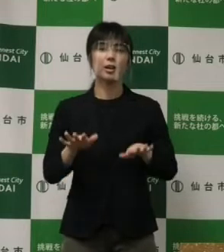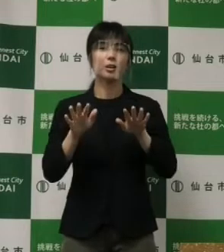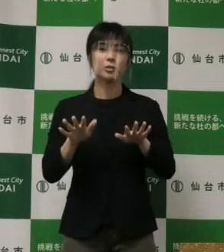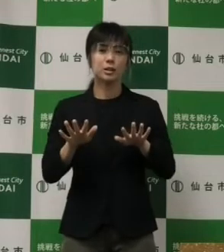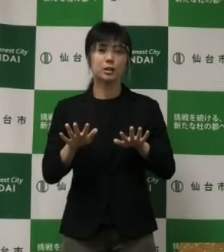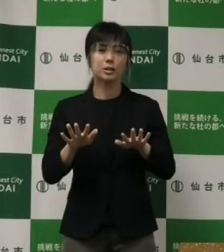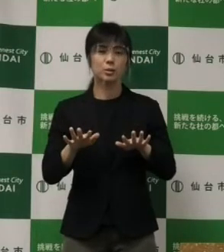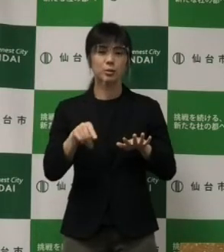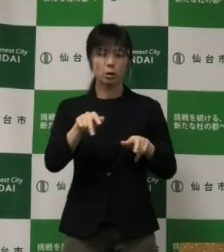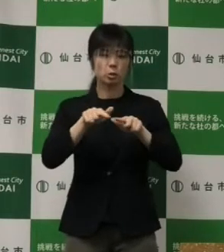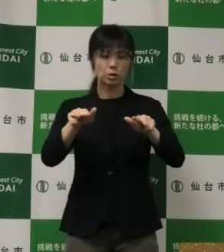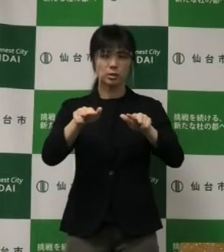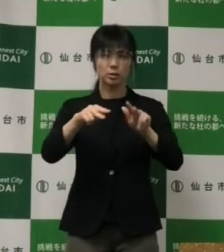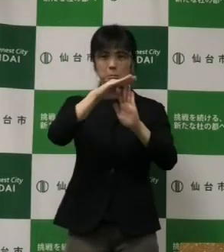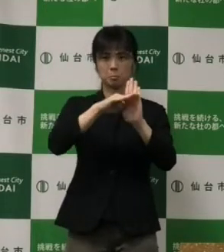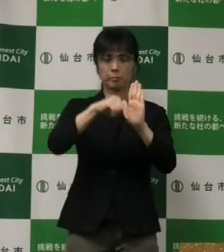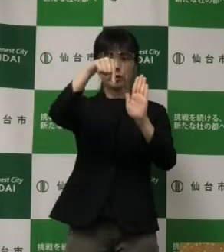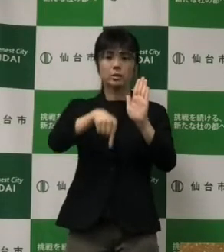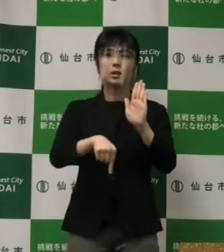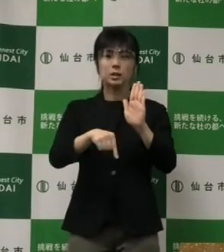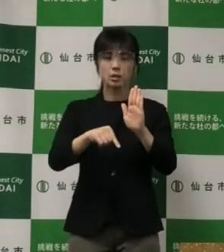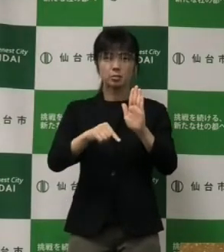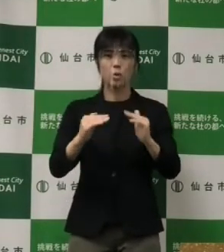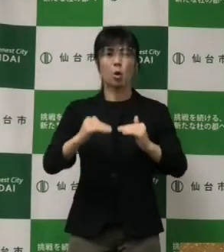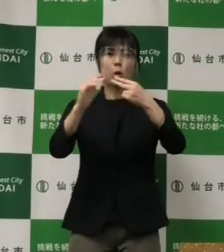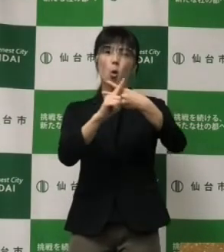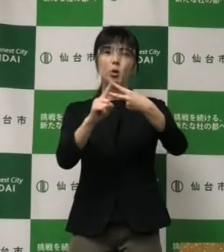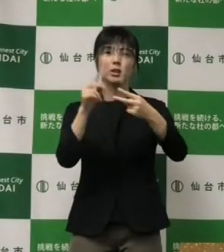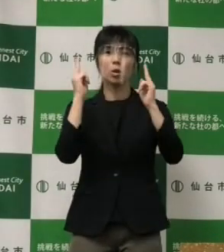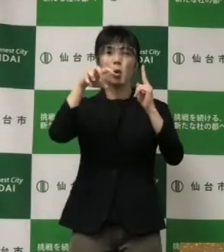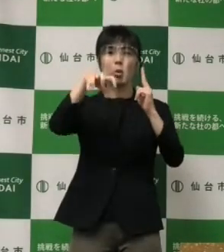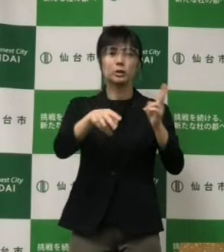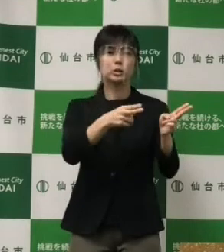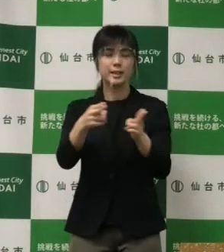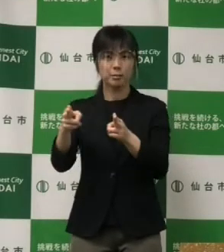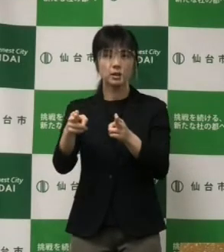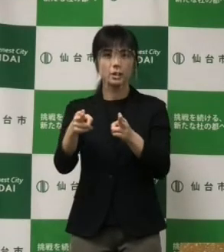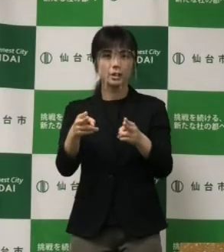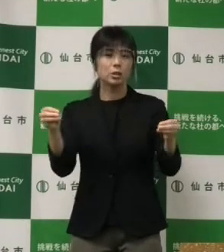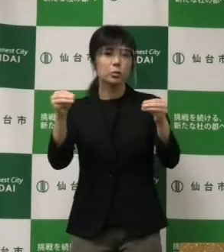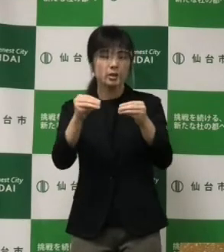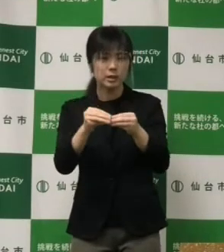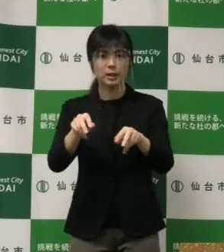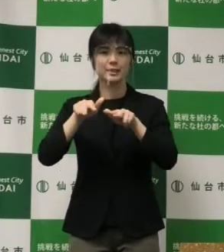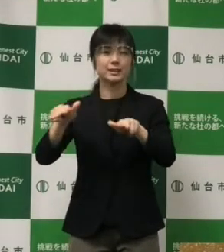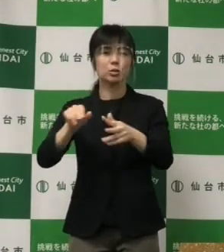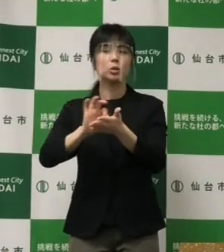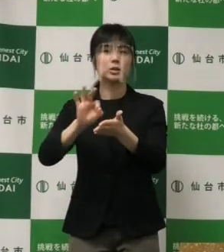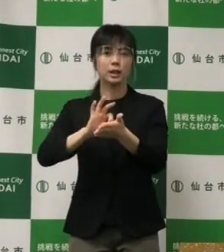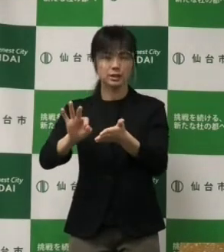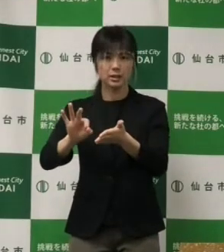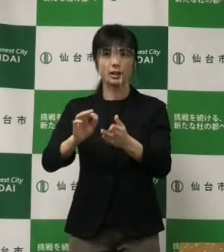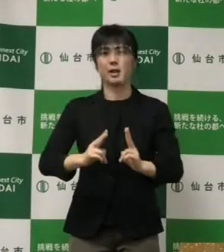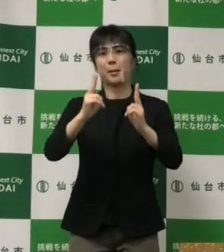高機能オフィスの整備に伴ってのこの、施策を活用したビル